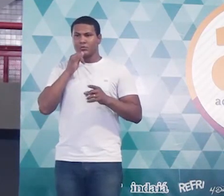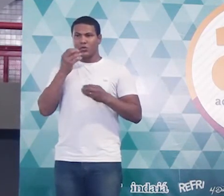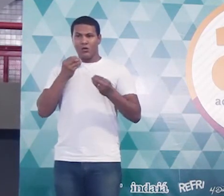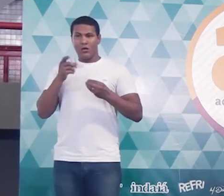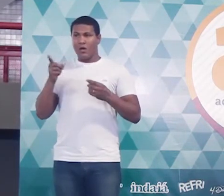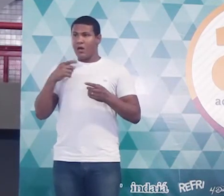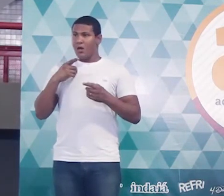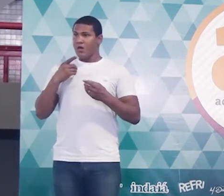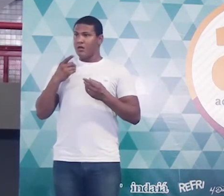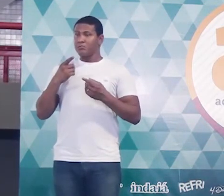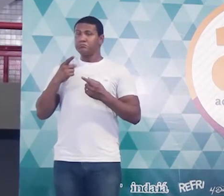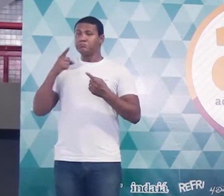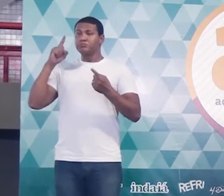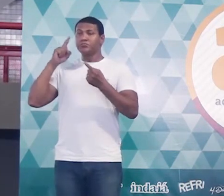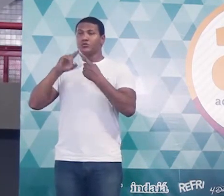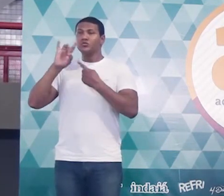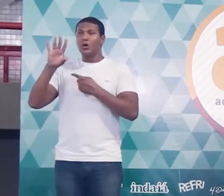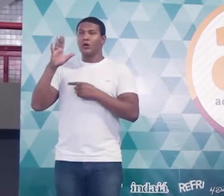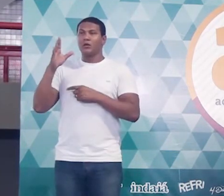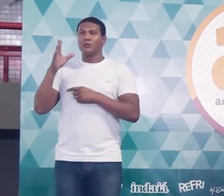simplesmente em pequenas regiões, tá?